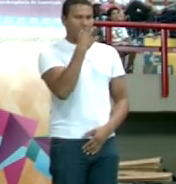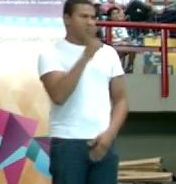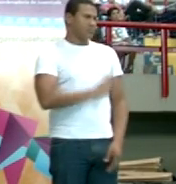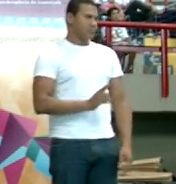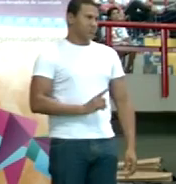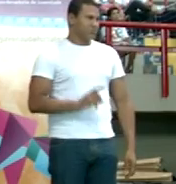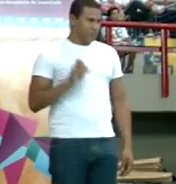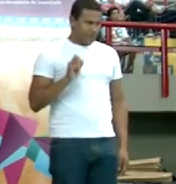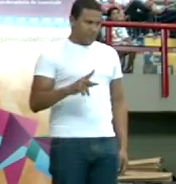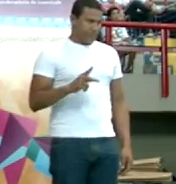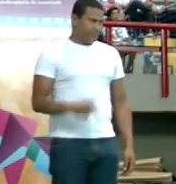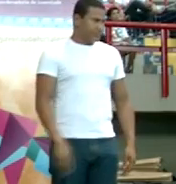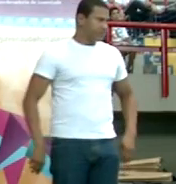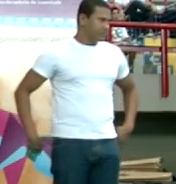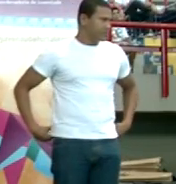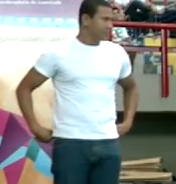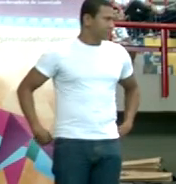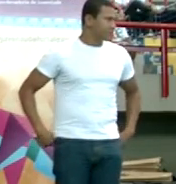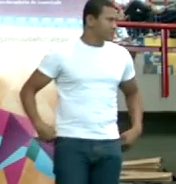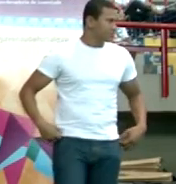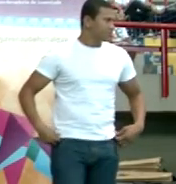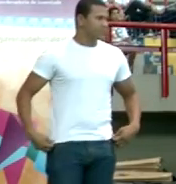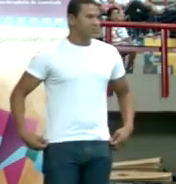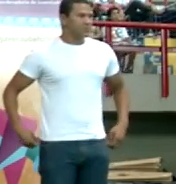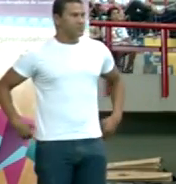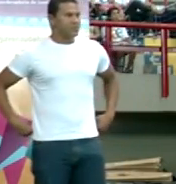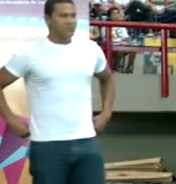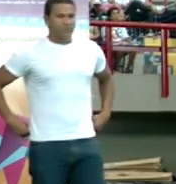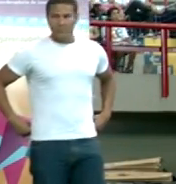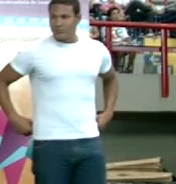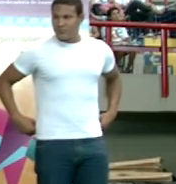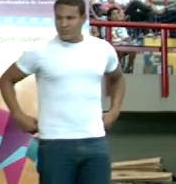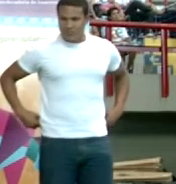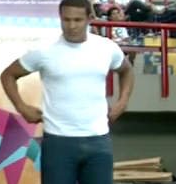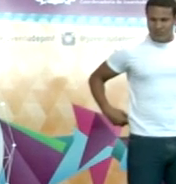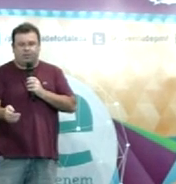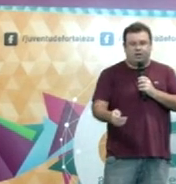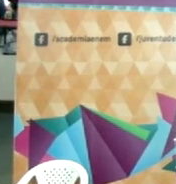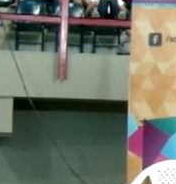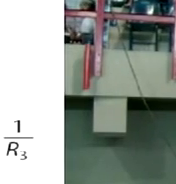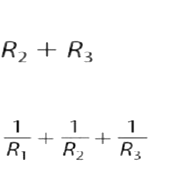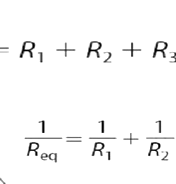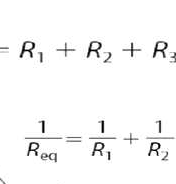beleza? Ok, vamos junto. Vamos lá.